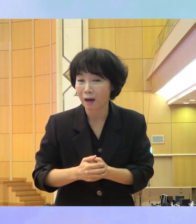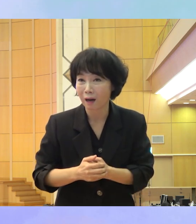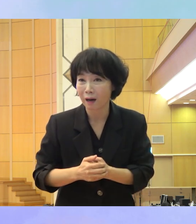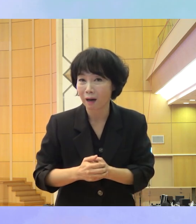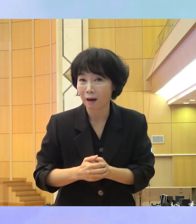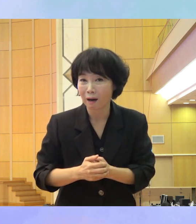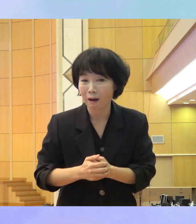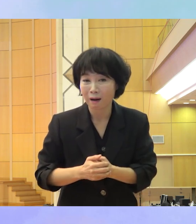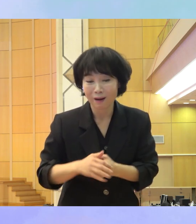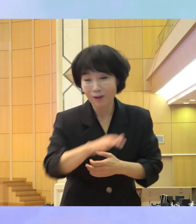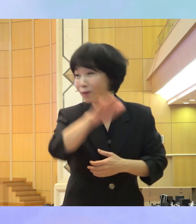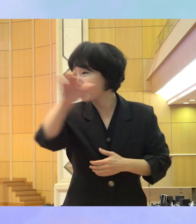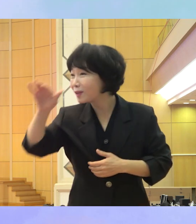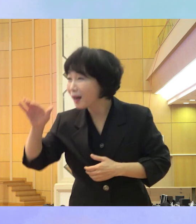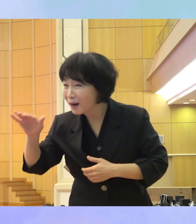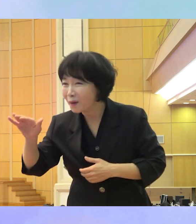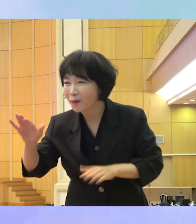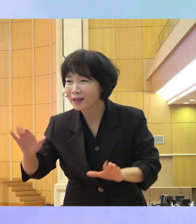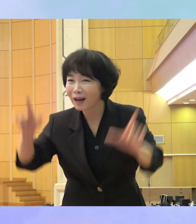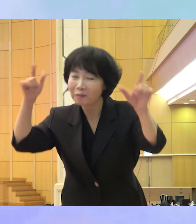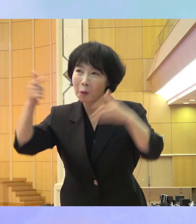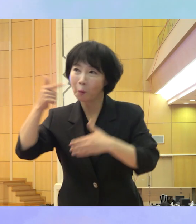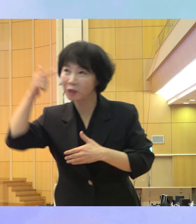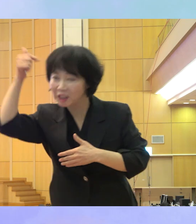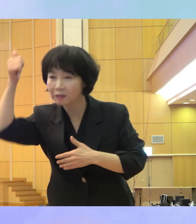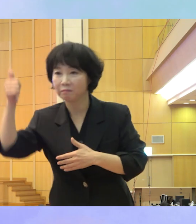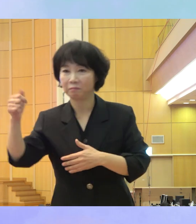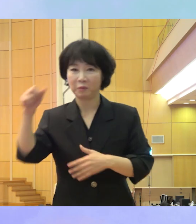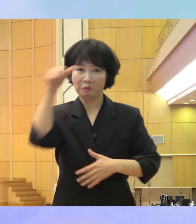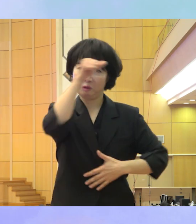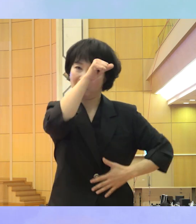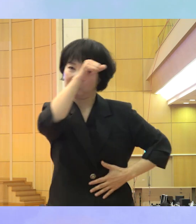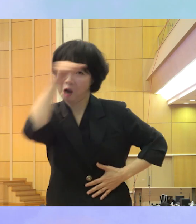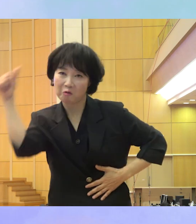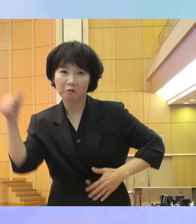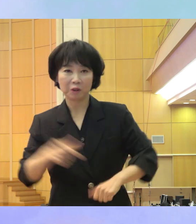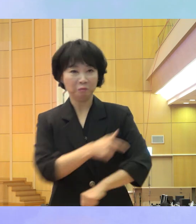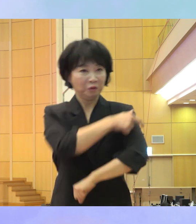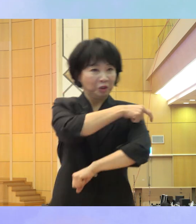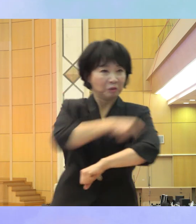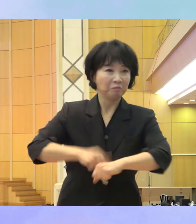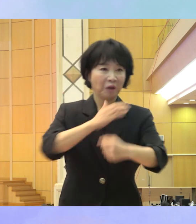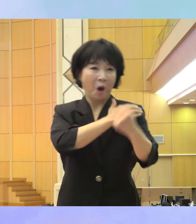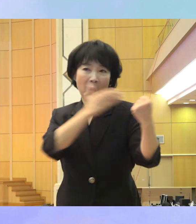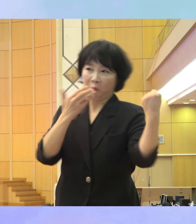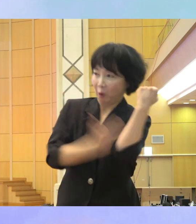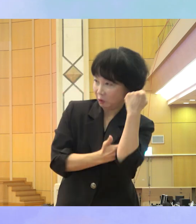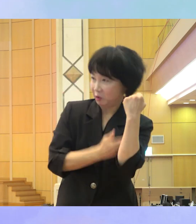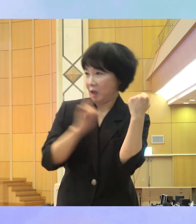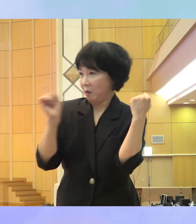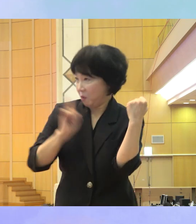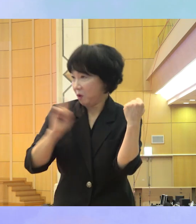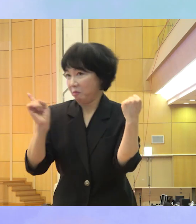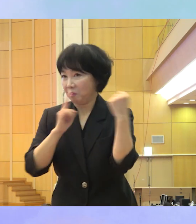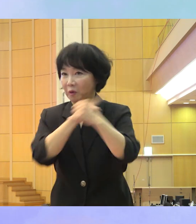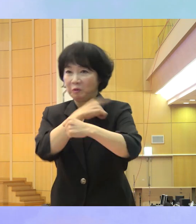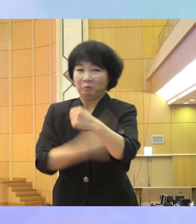우리가 뭐 교회에서 목사님이니 장로님이니 집사님이니 권사님이니